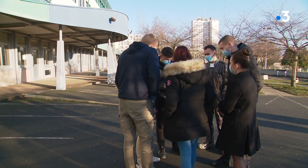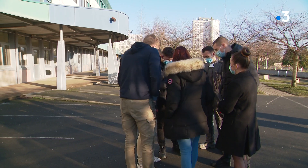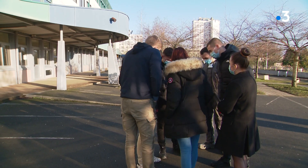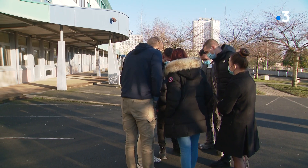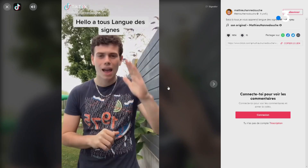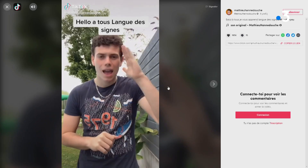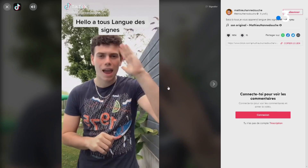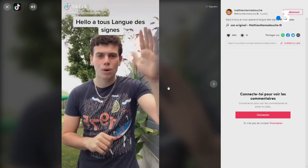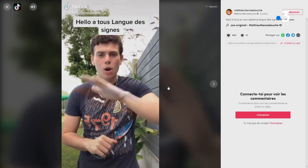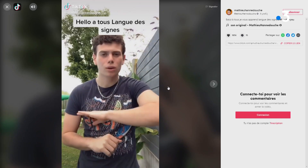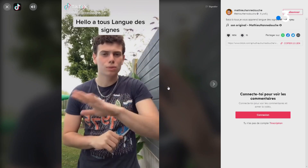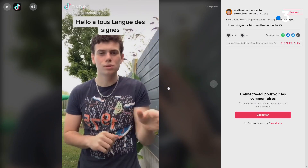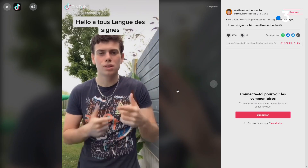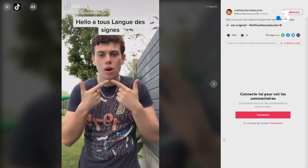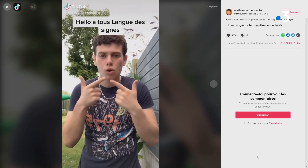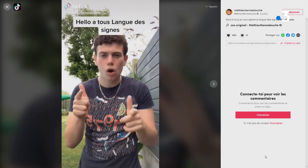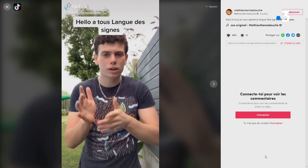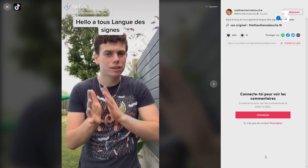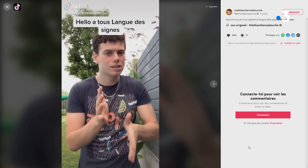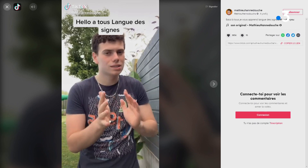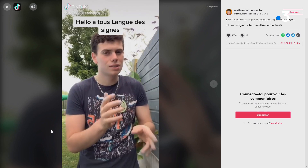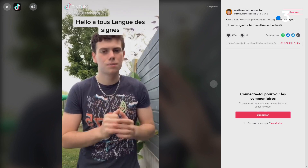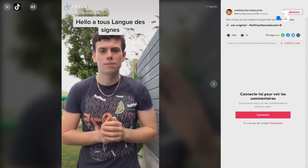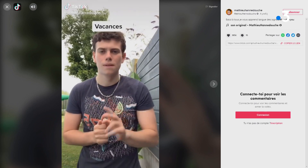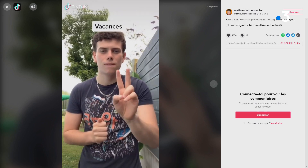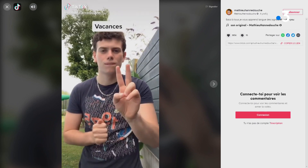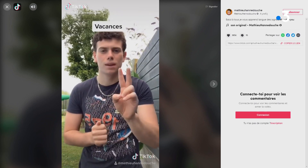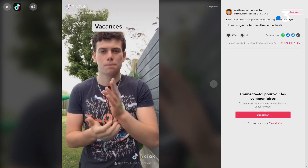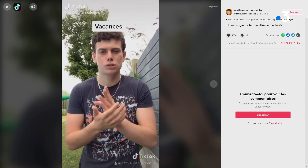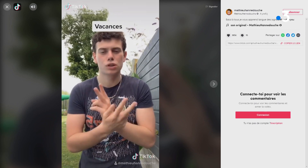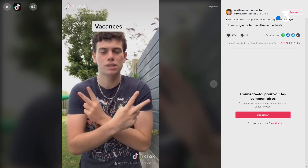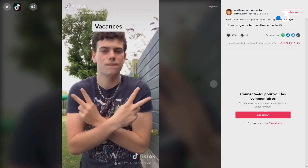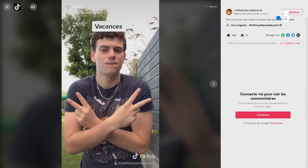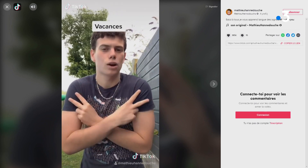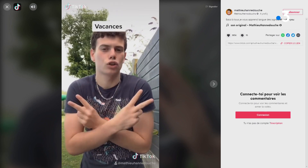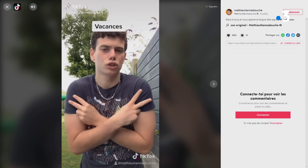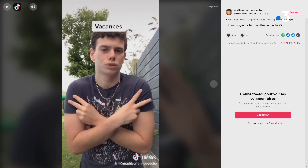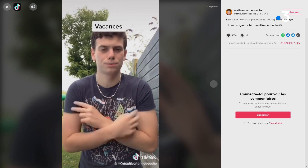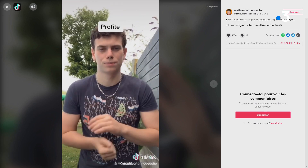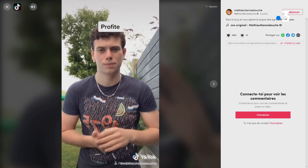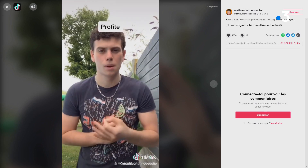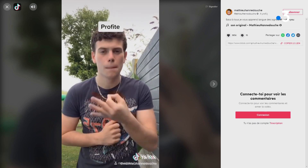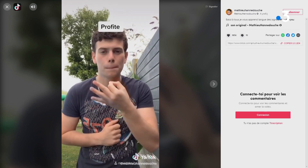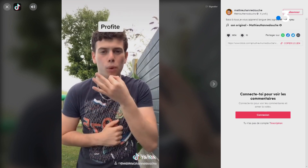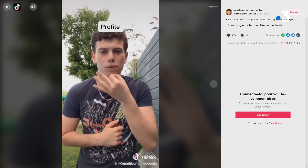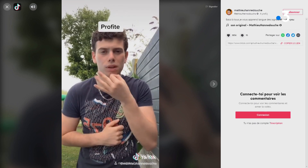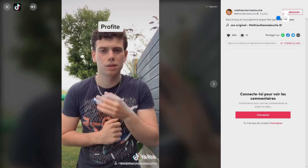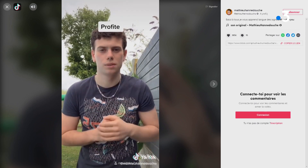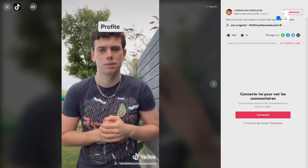jeunes. Hello à tous, langue dessine, mais parce que c'est ma course. Tout est parti de son envie de faire découvrir